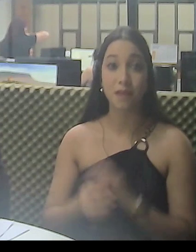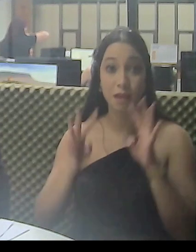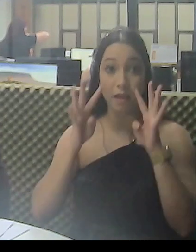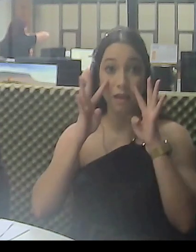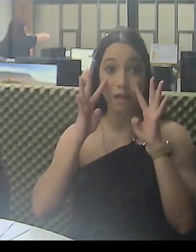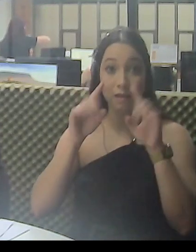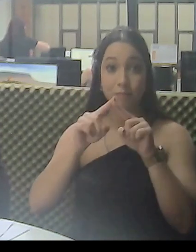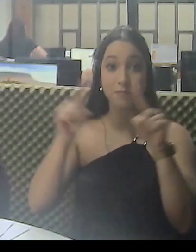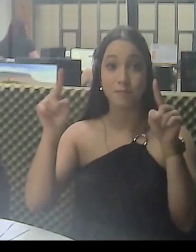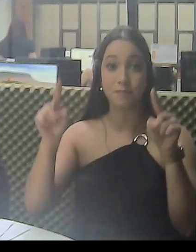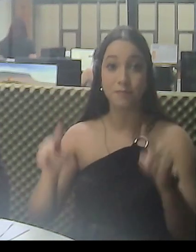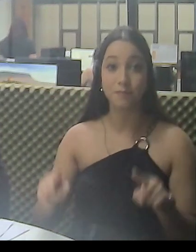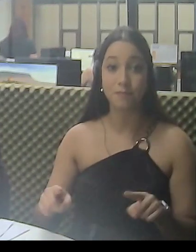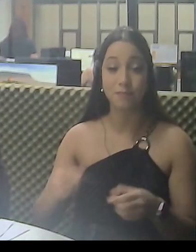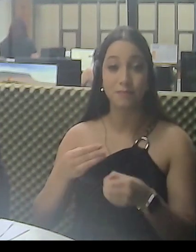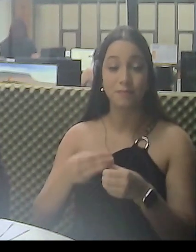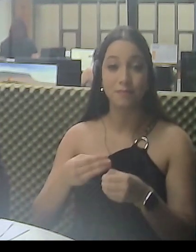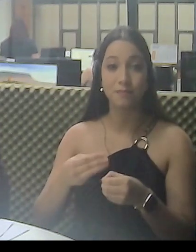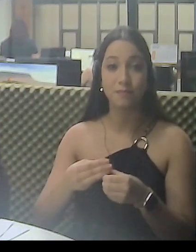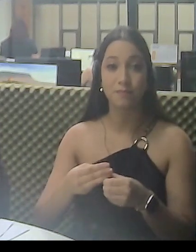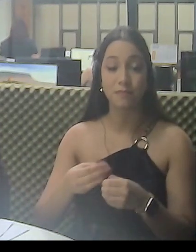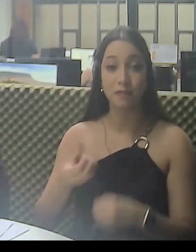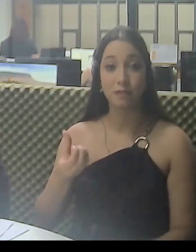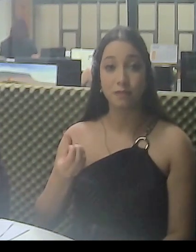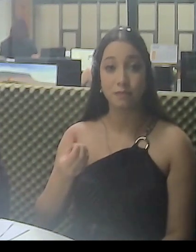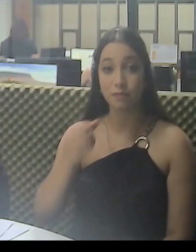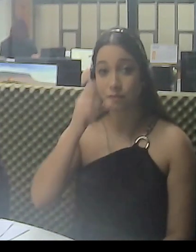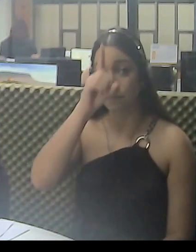Atenção, servidores municipais. 6